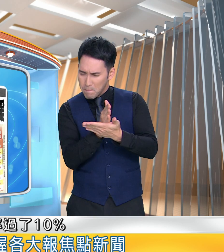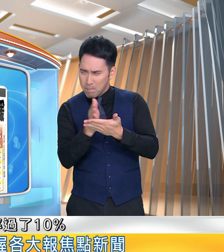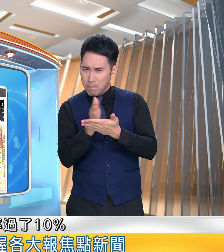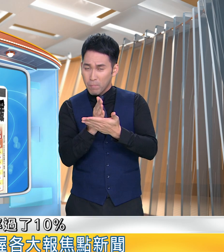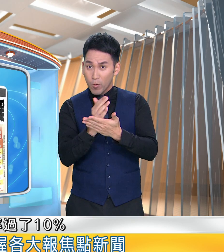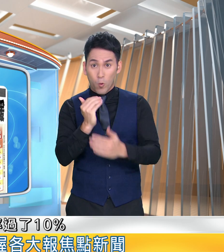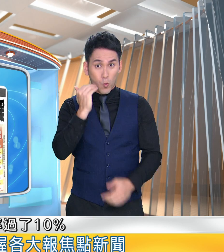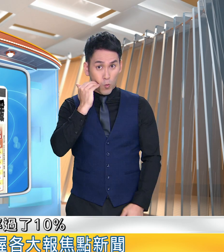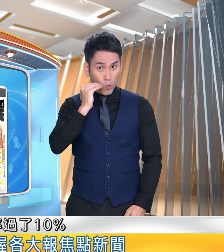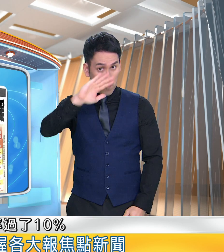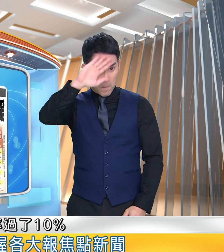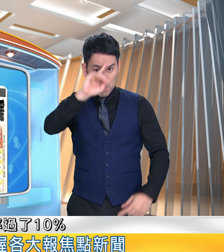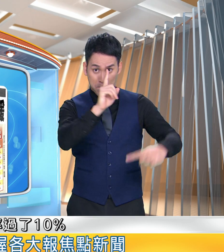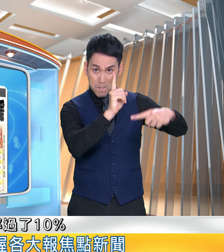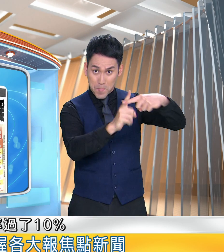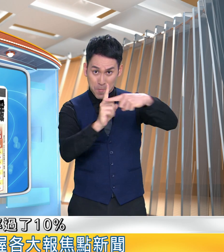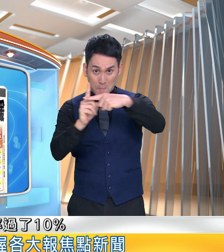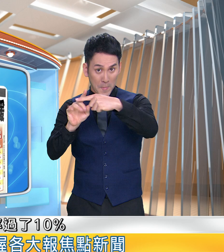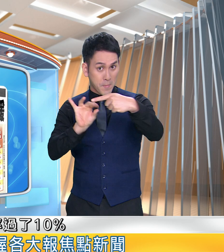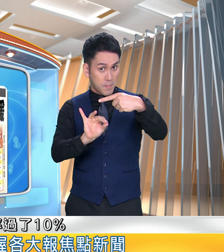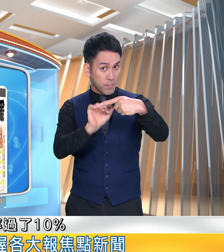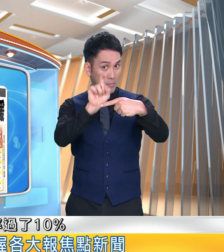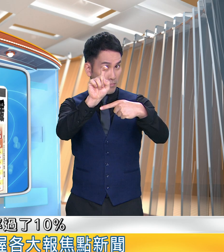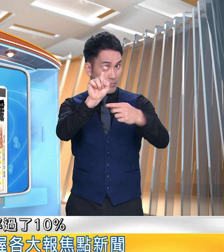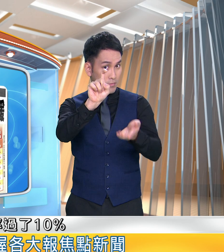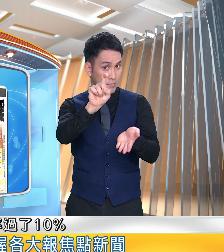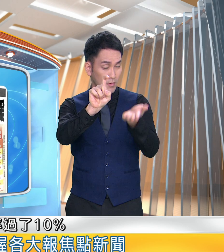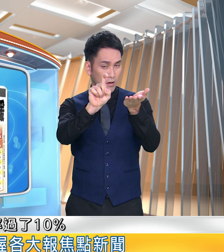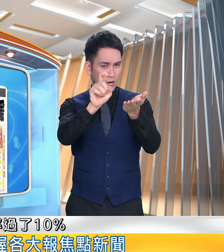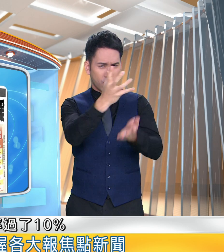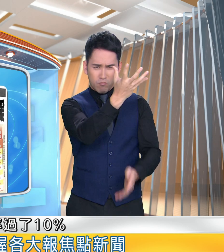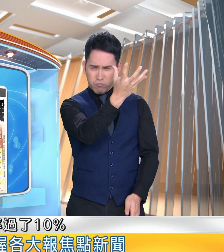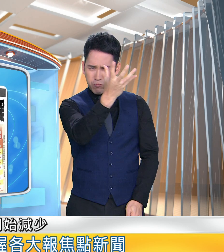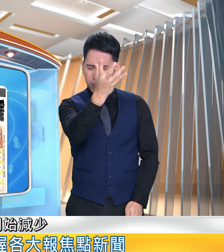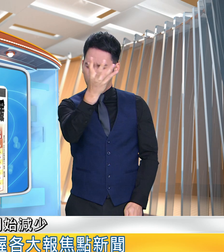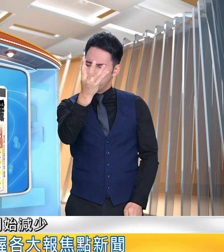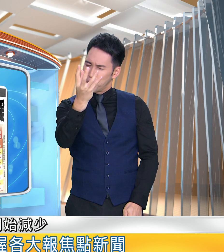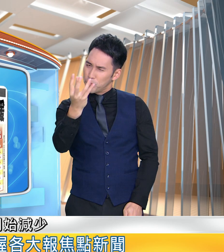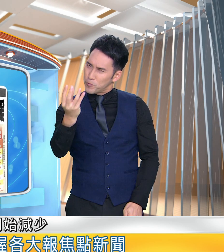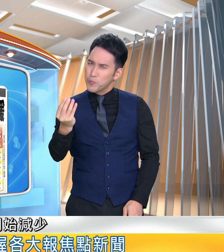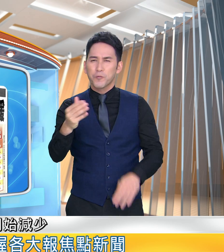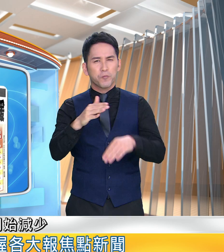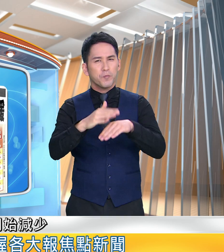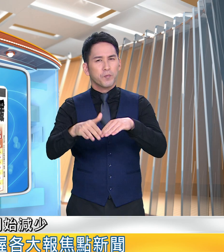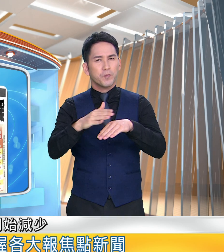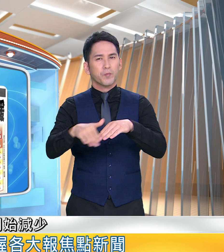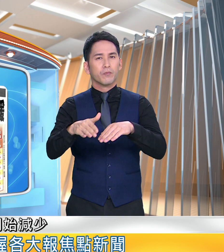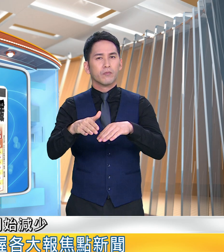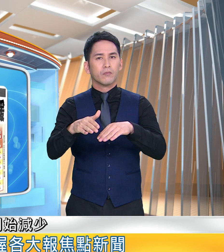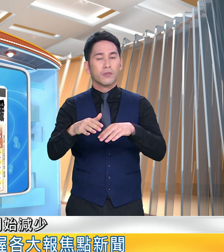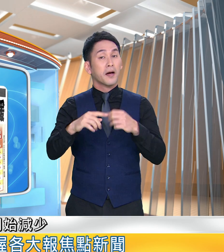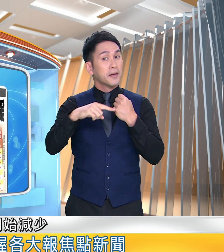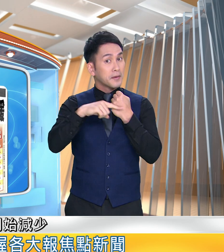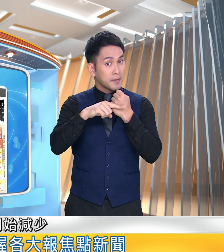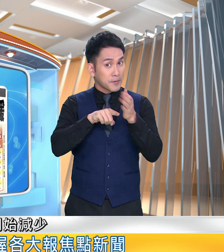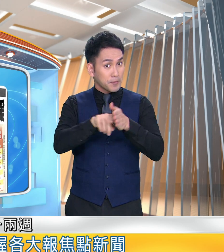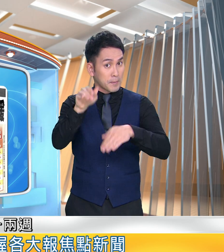估全国染疫率过了10%，确诊人数就会开始减少。专家认